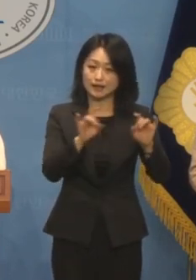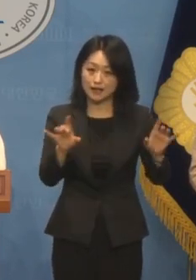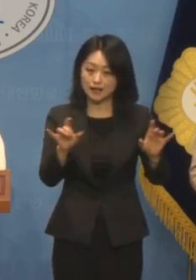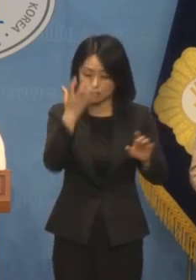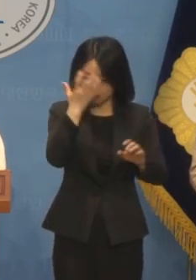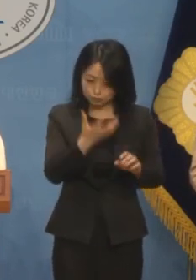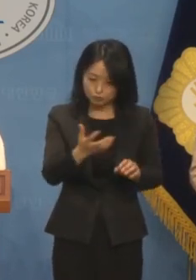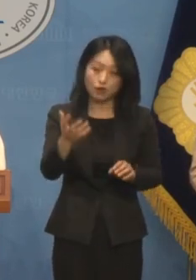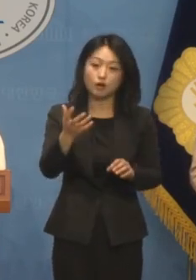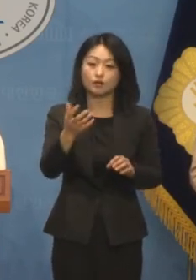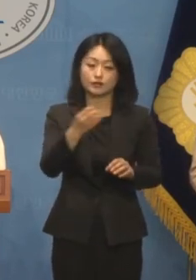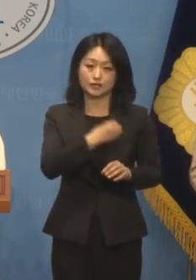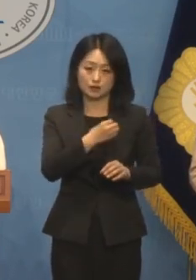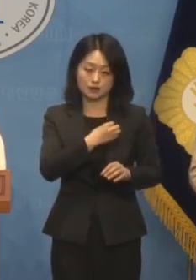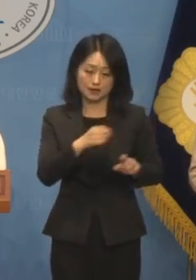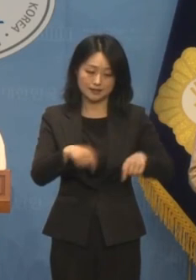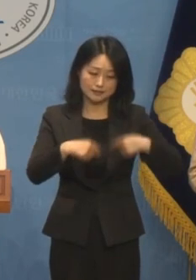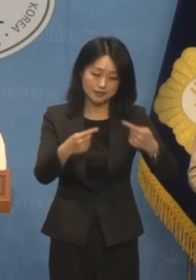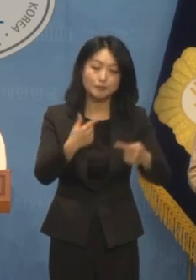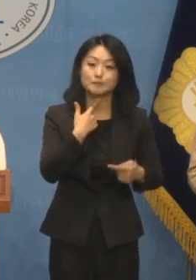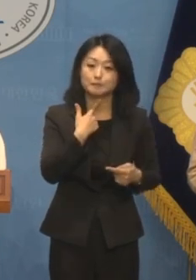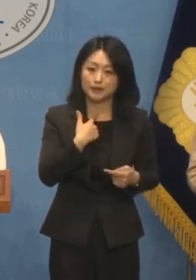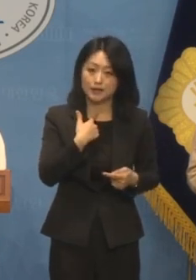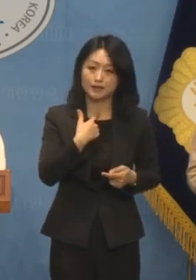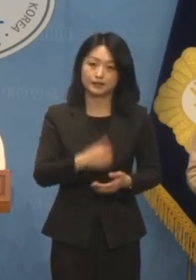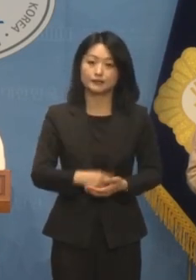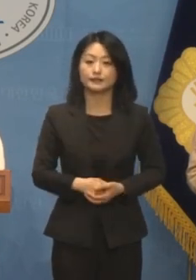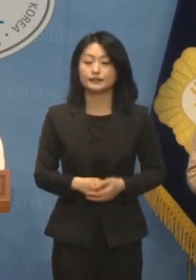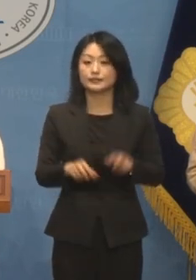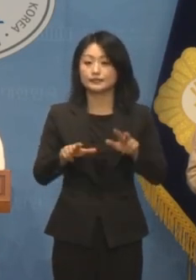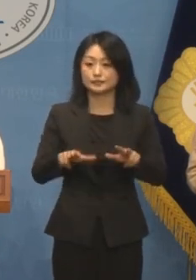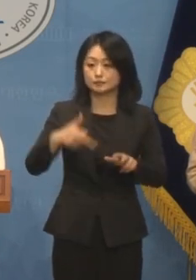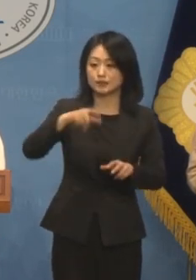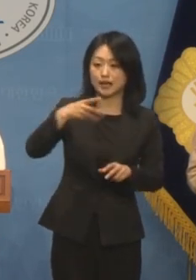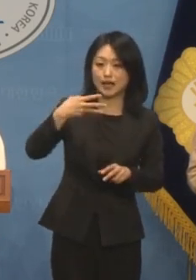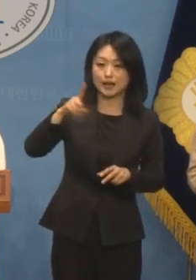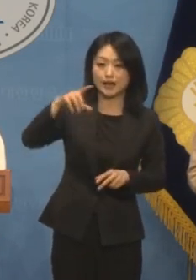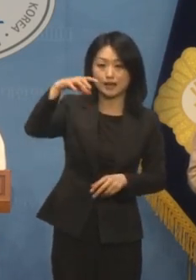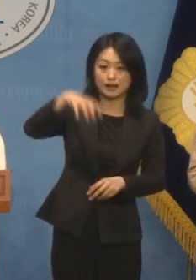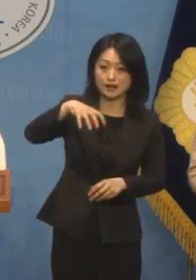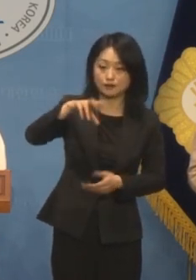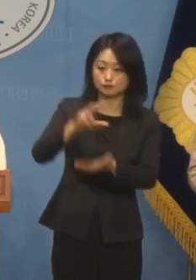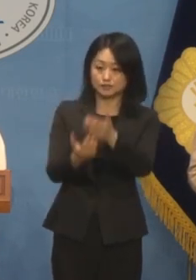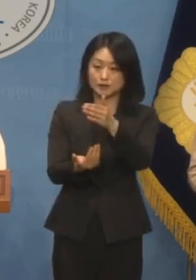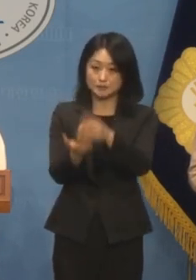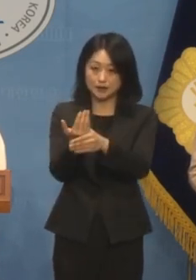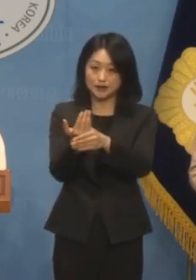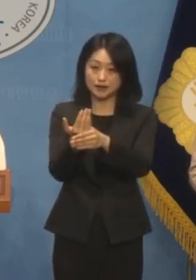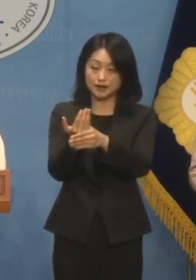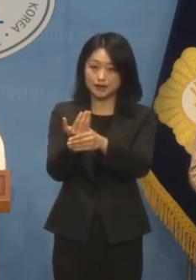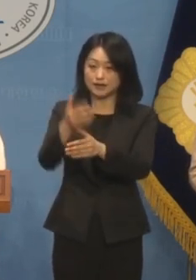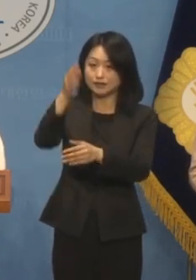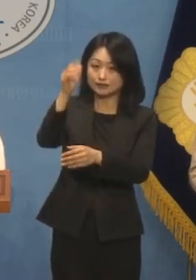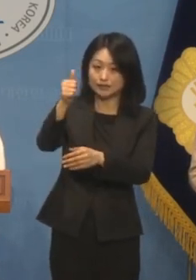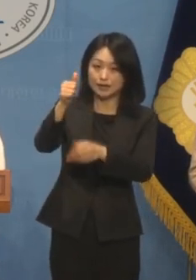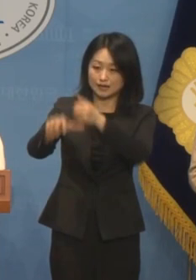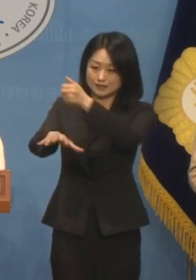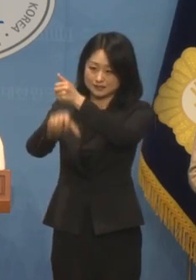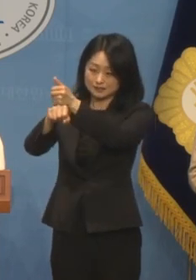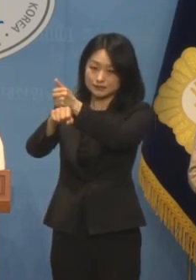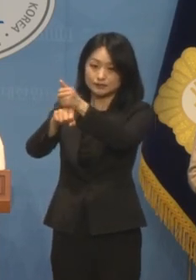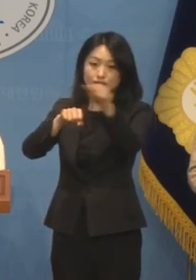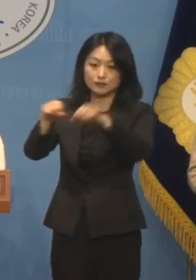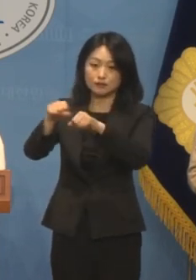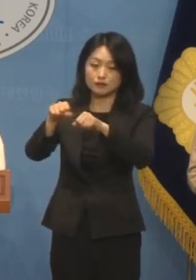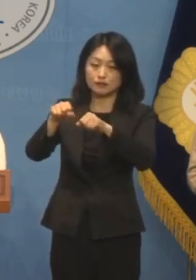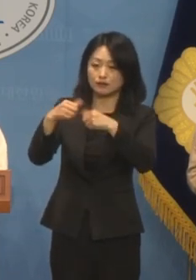후원과 연대로 카라의 활동에 함께해 왔습니다. 현재 카라에서 벌어지고 있는 사유와 사태를 그냥 보고 있을 수만은